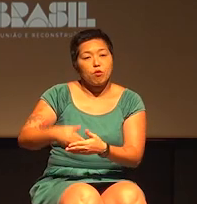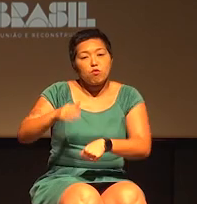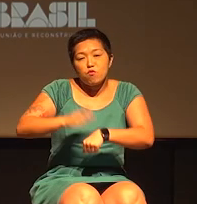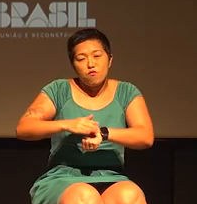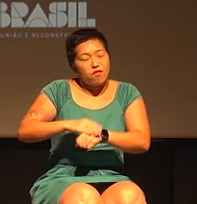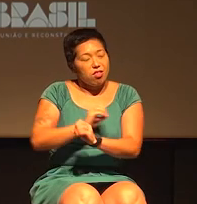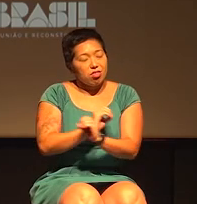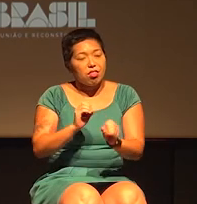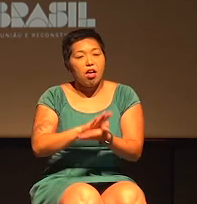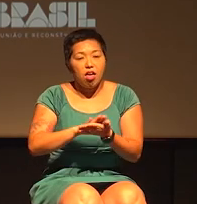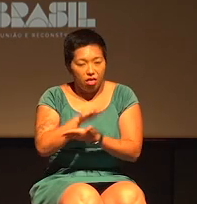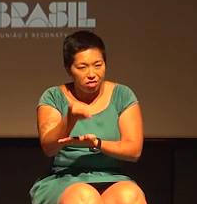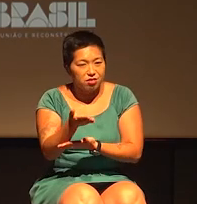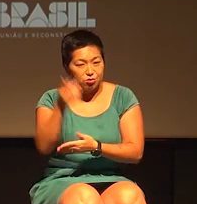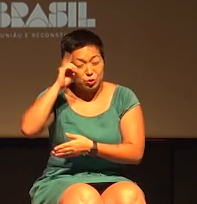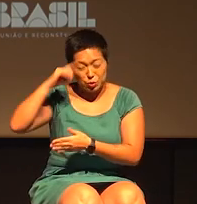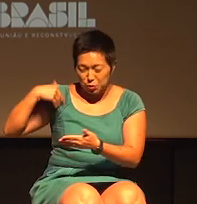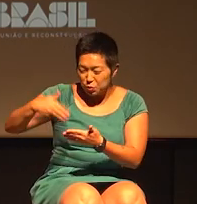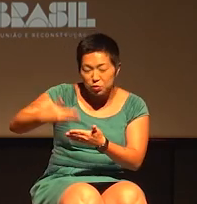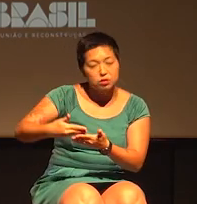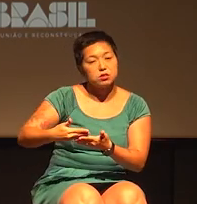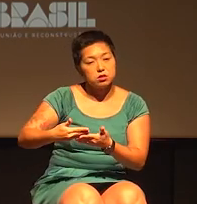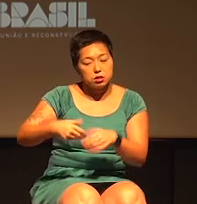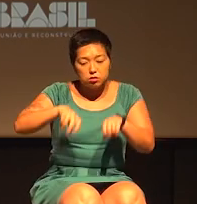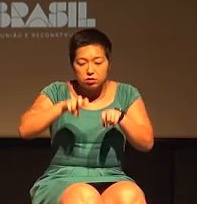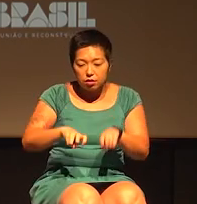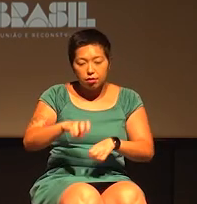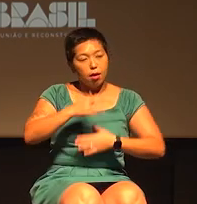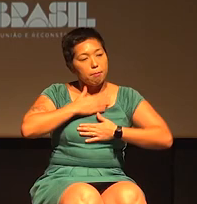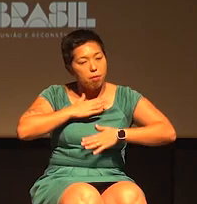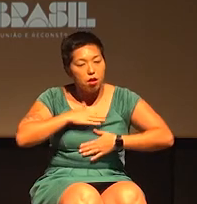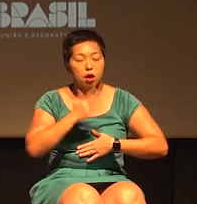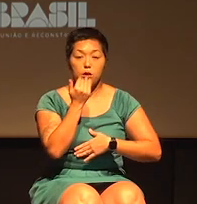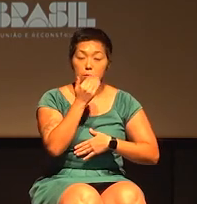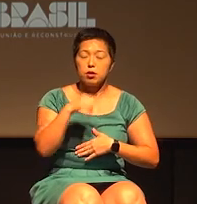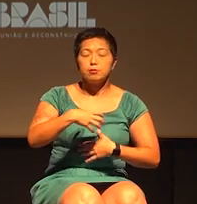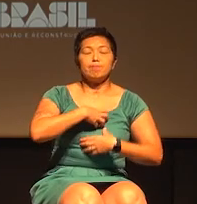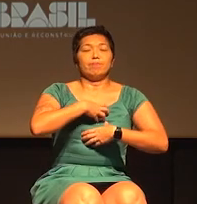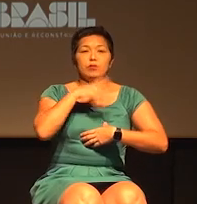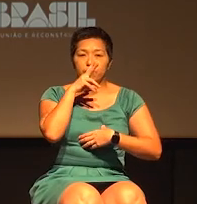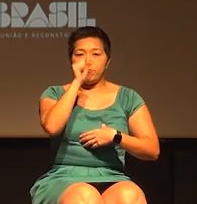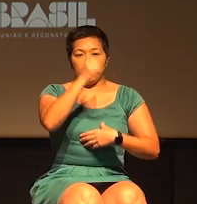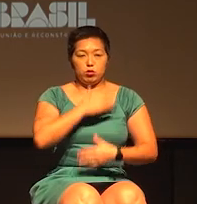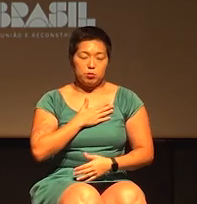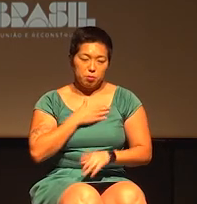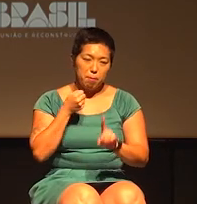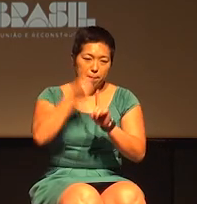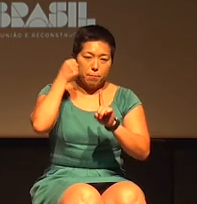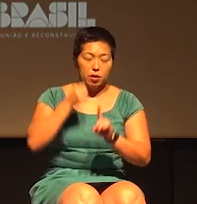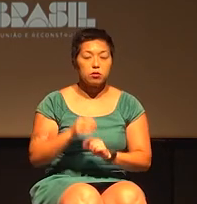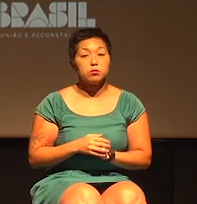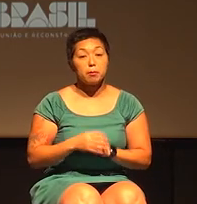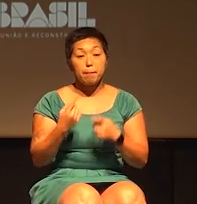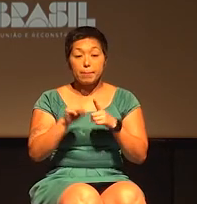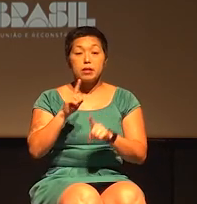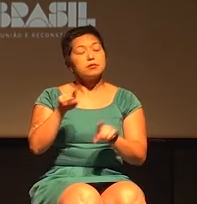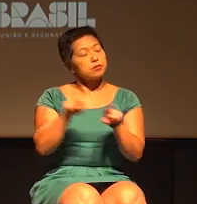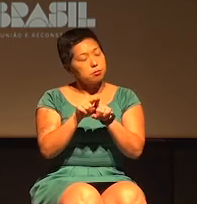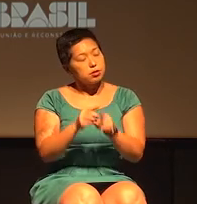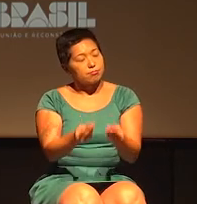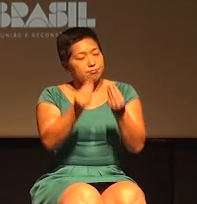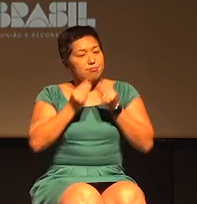cotidianamente né E aí eu acho que isso foi isso é o que mais pega mas o que me gerou mais esperança que é o que eu queria contar